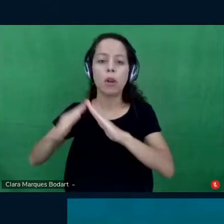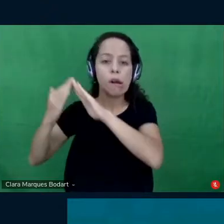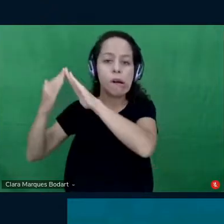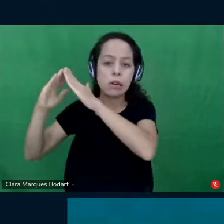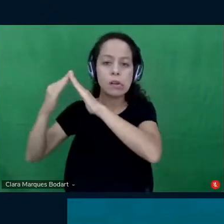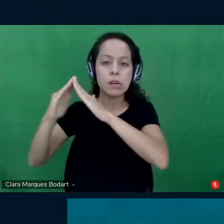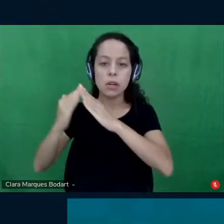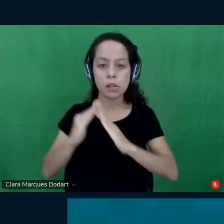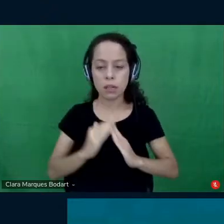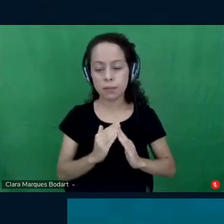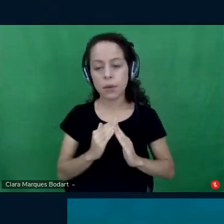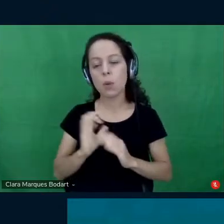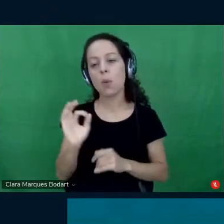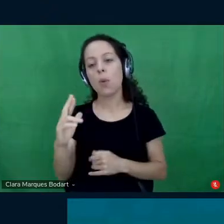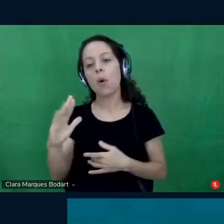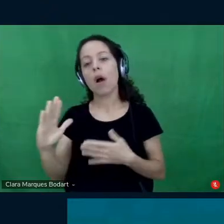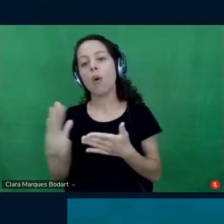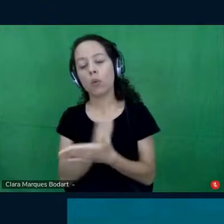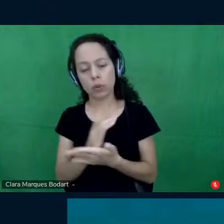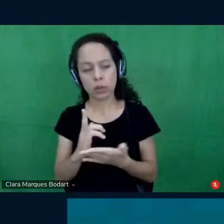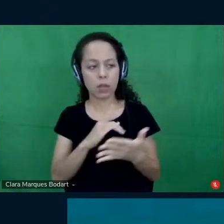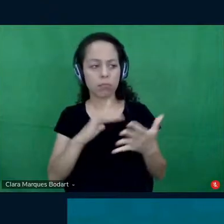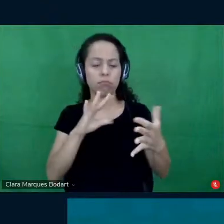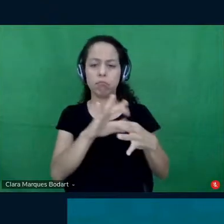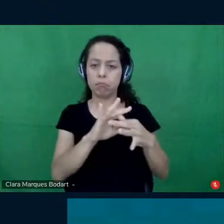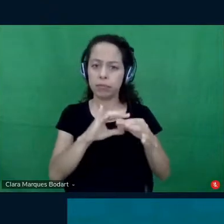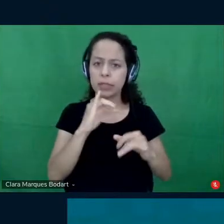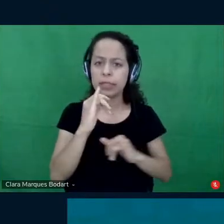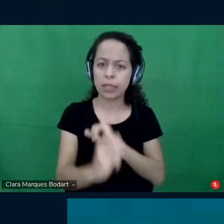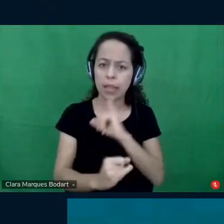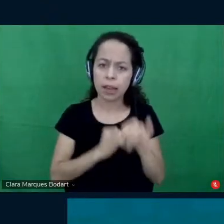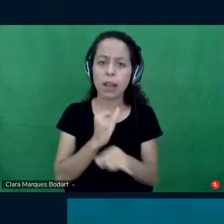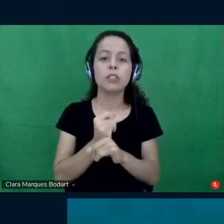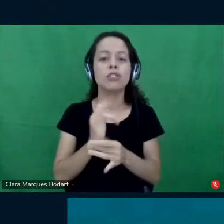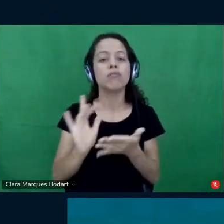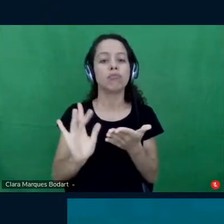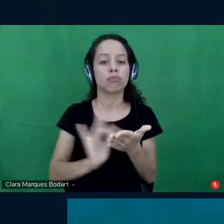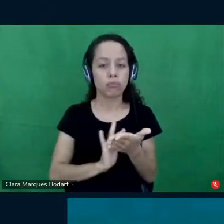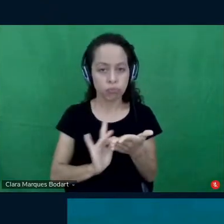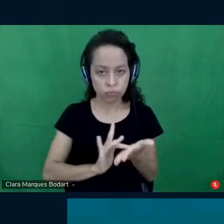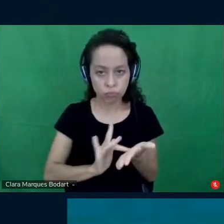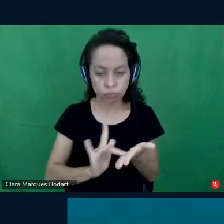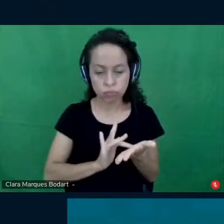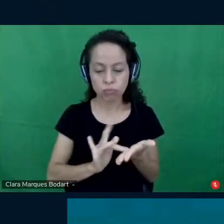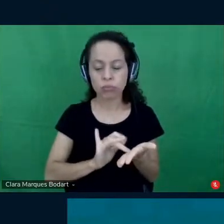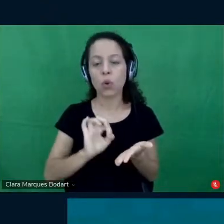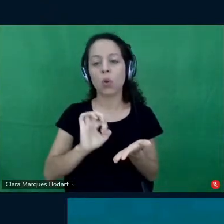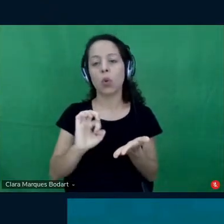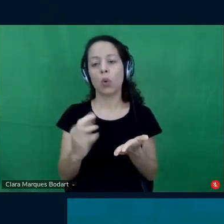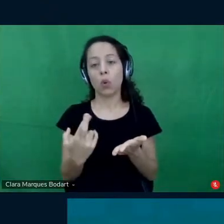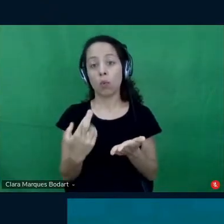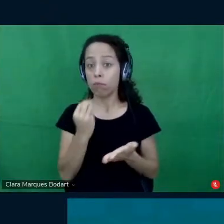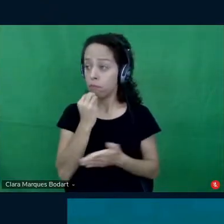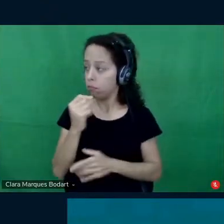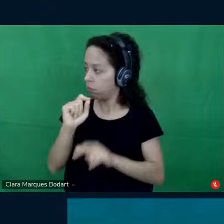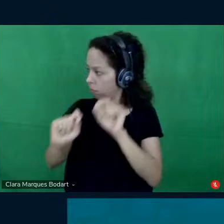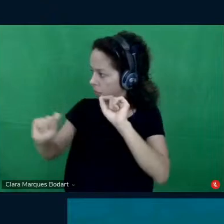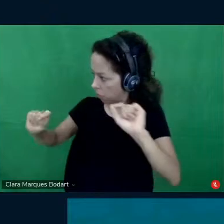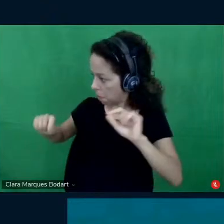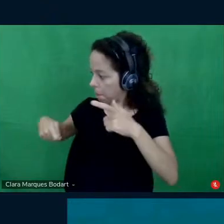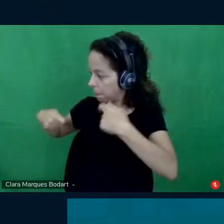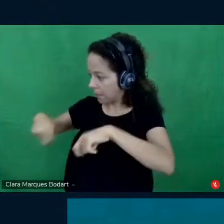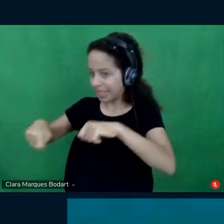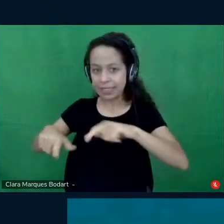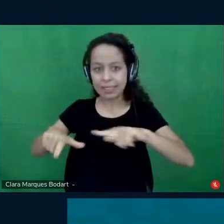alguns mais conectados, né, ao mundo digital do que outros, seja pela condição de ter que trabalhar ou não, esse é um